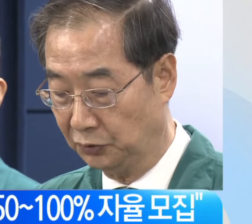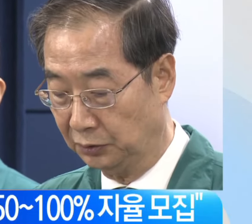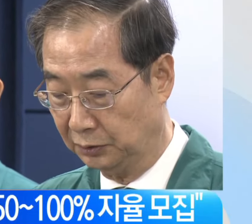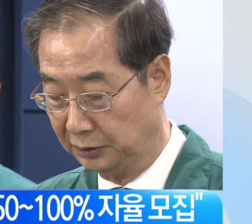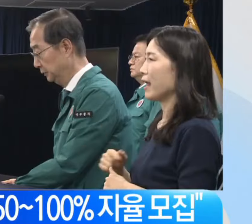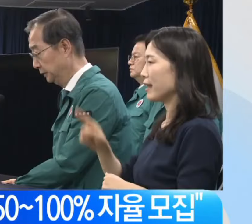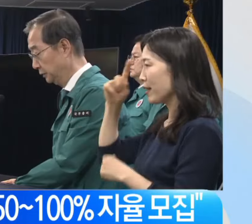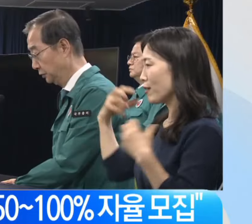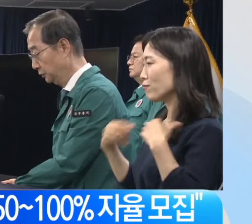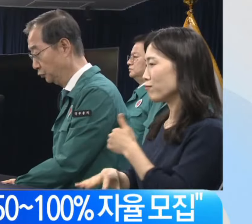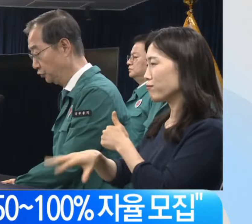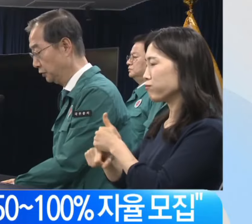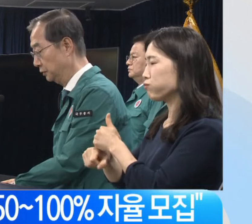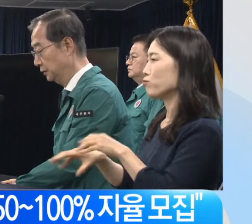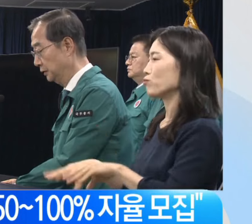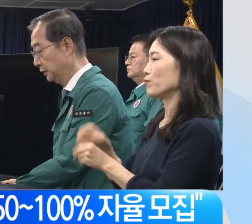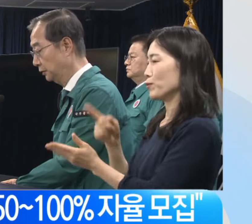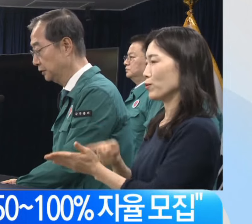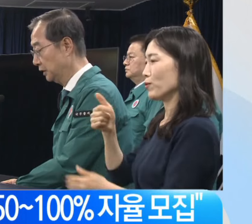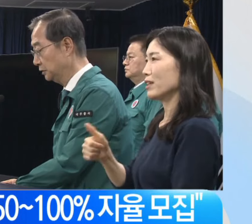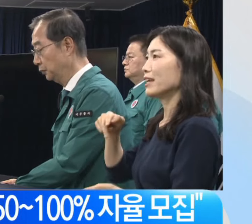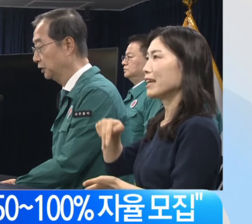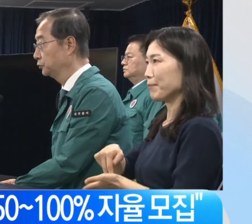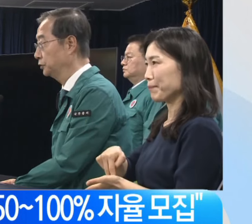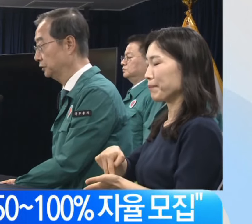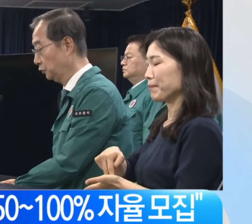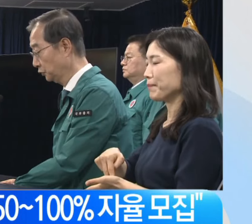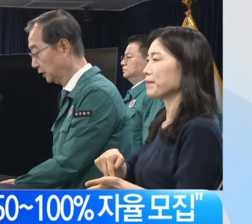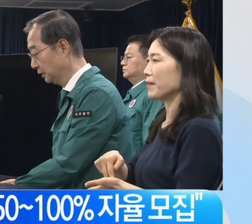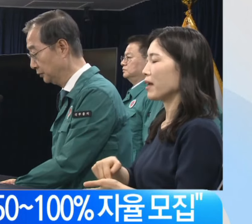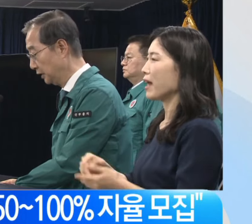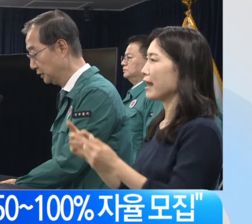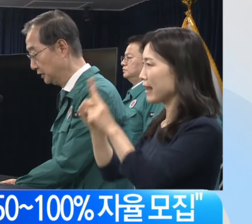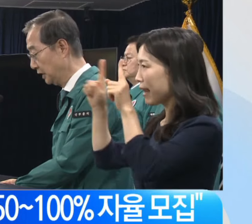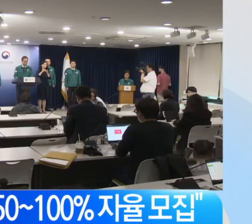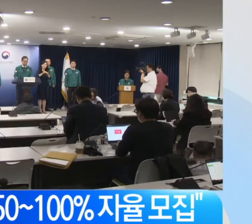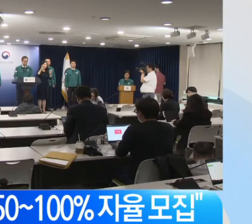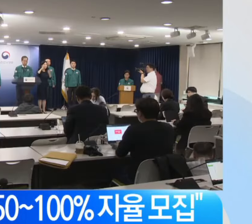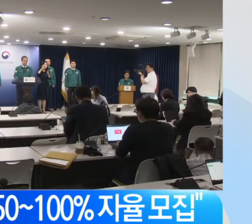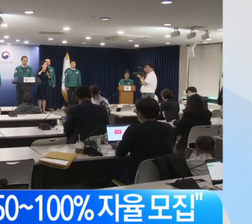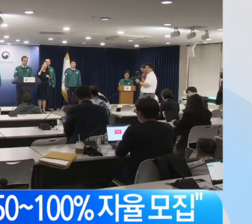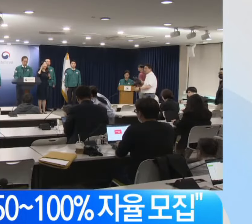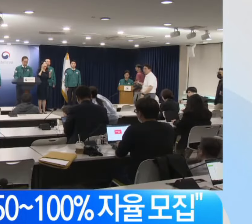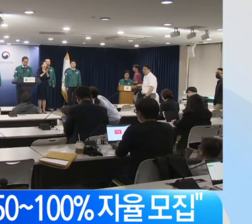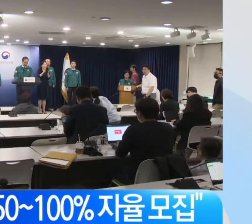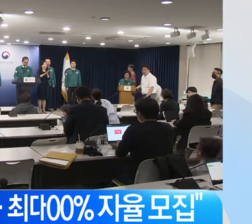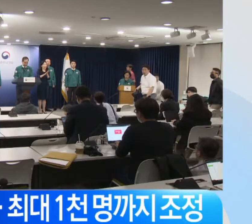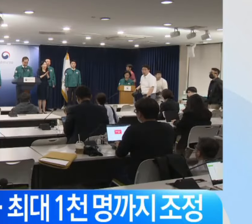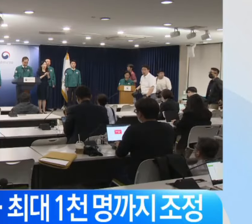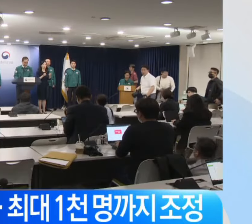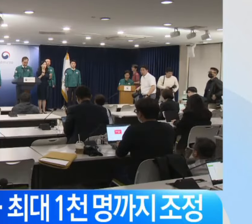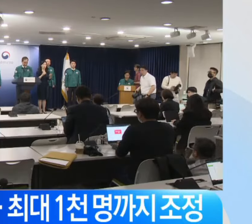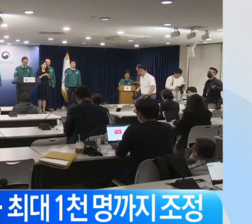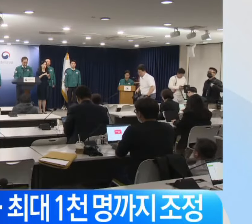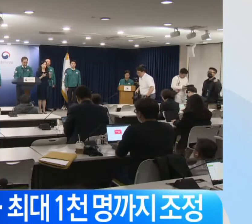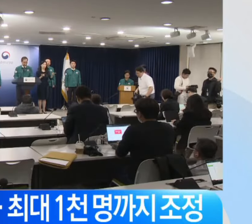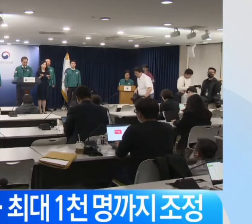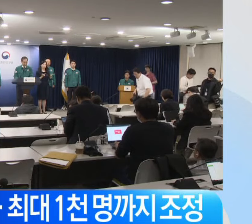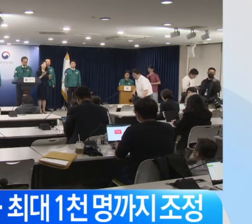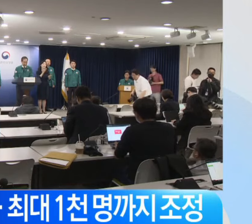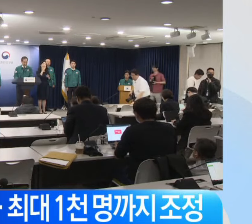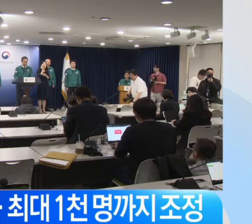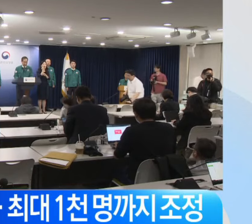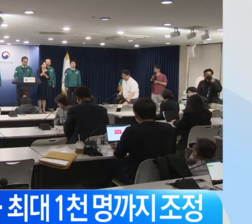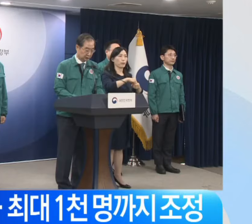발 돌파 마련했고 또 한덕수 총리도 기본적으로 그걸 받았기 때문에 이제는 의사들이 정말